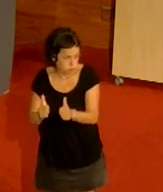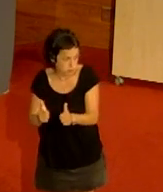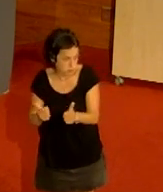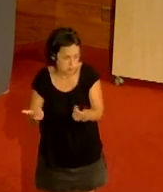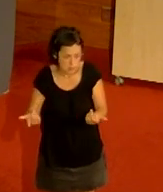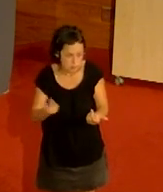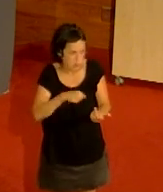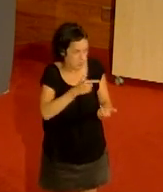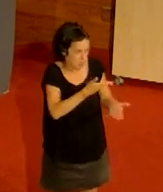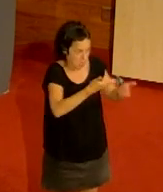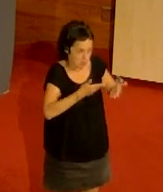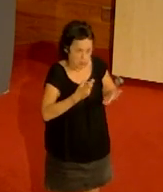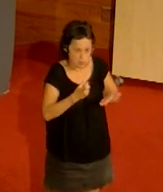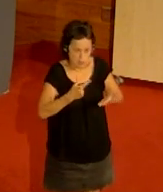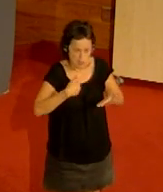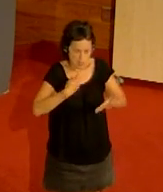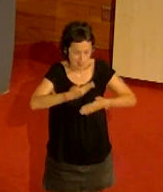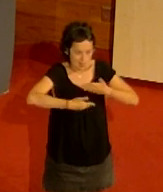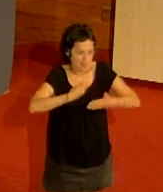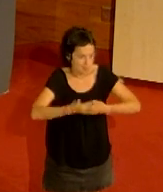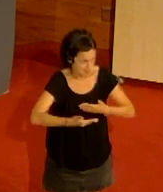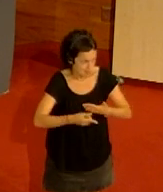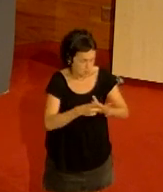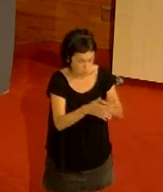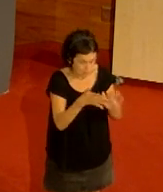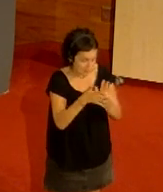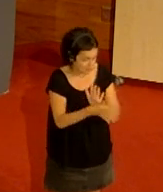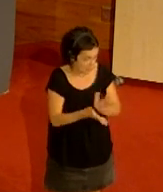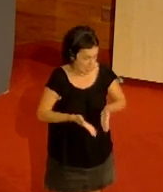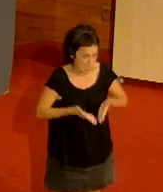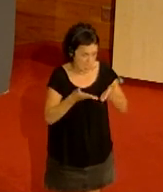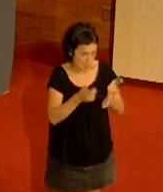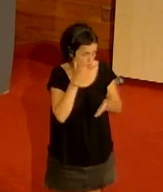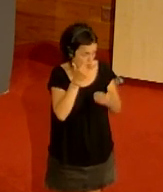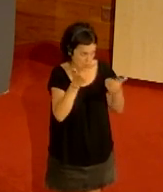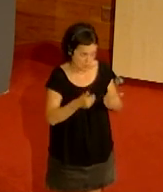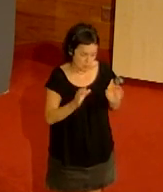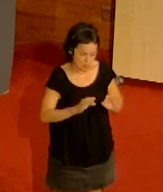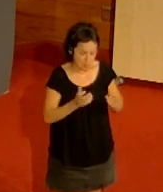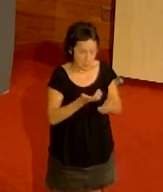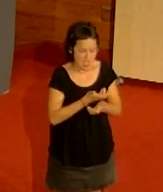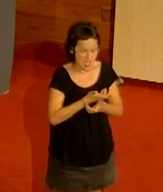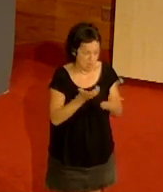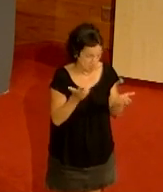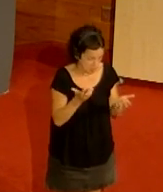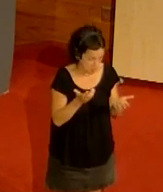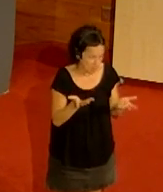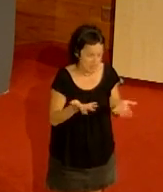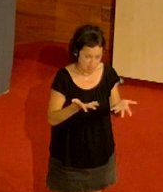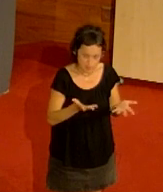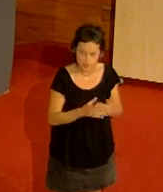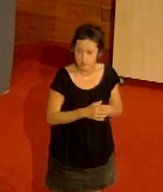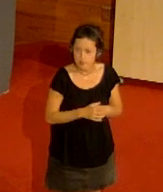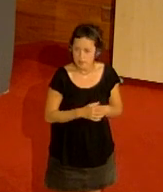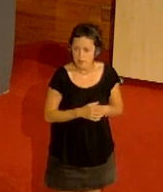para poder caminar, ¿no? Que al final eso es la ayuda humanitaria, la de emergencia sobre todo, que es en un momento extraordinario yo te ayudo a